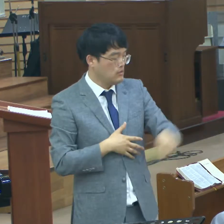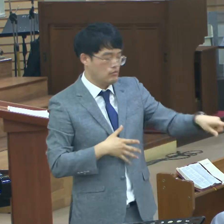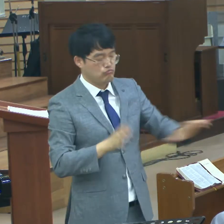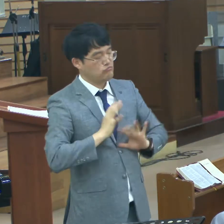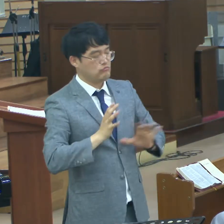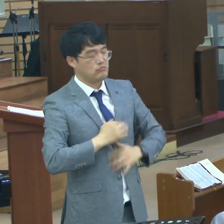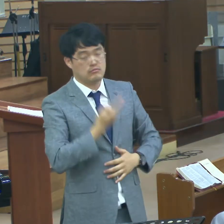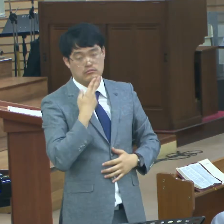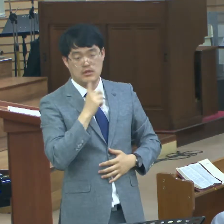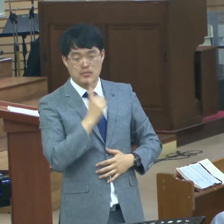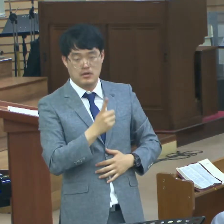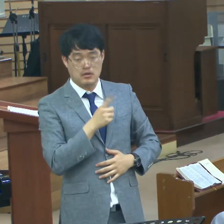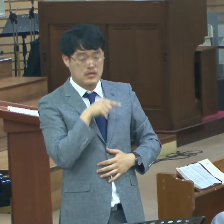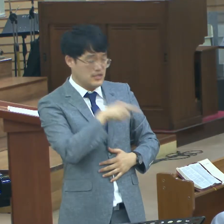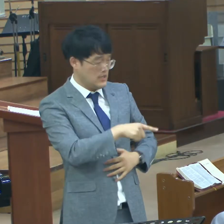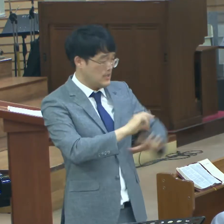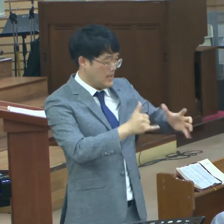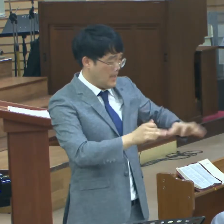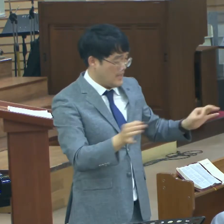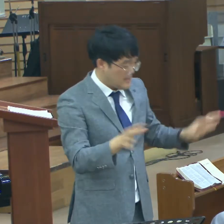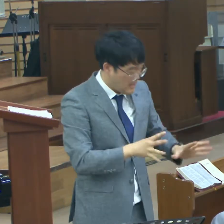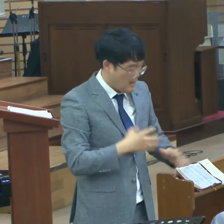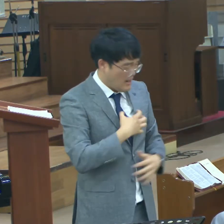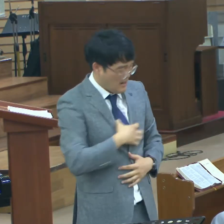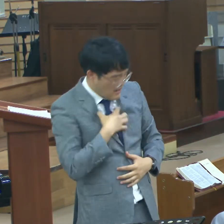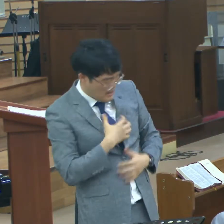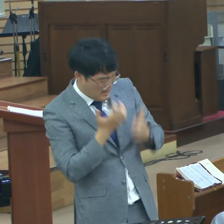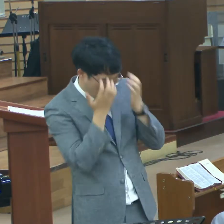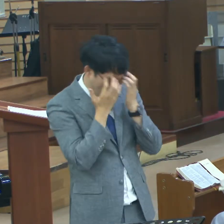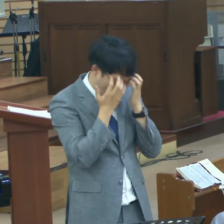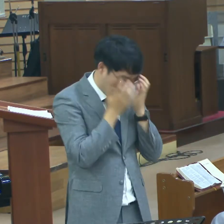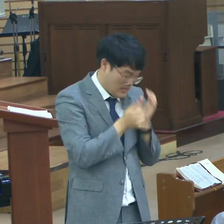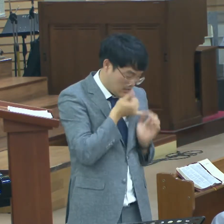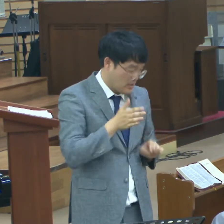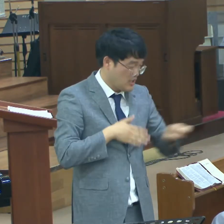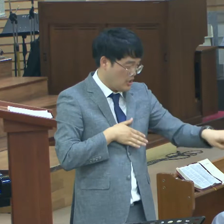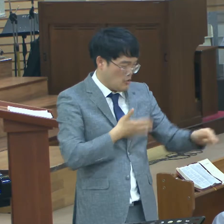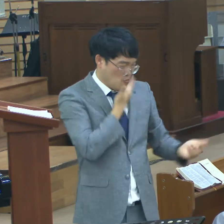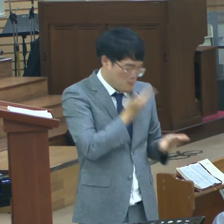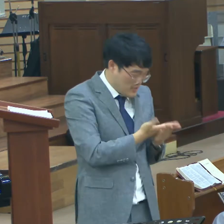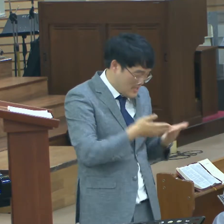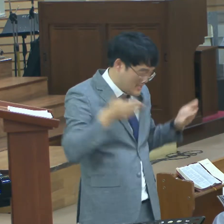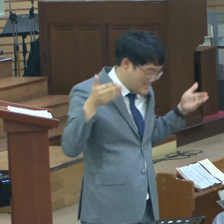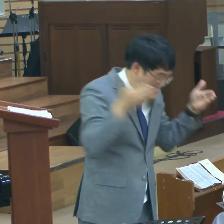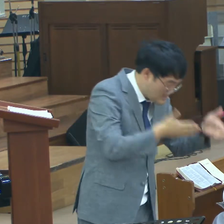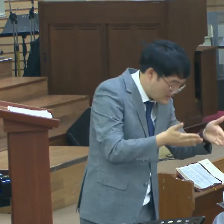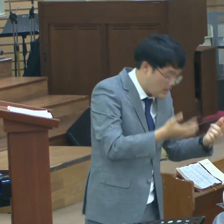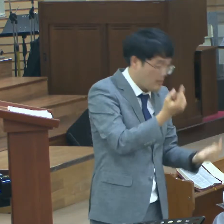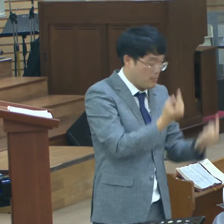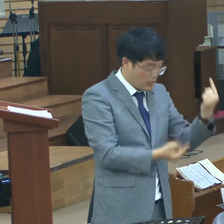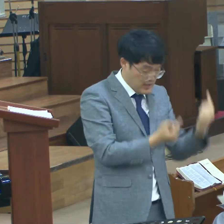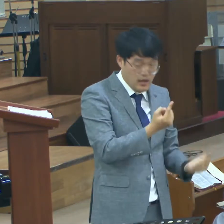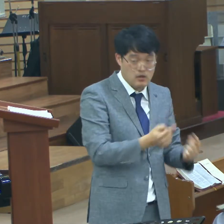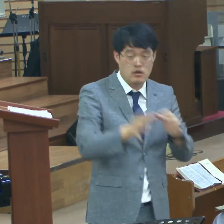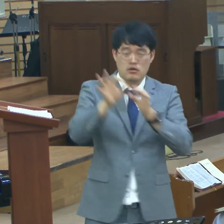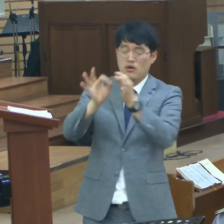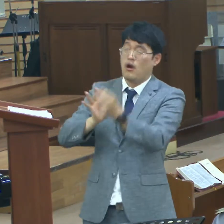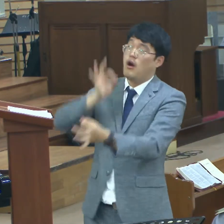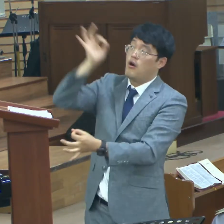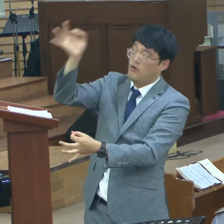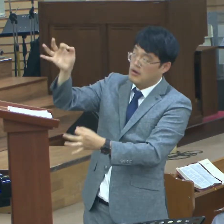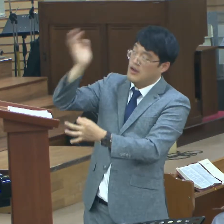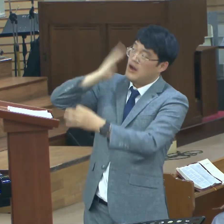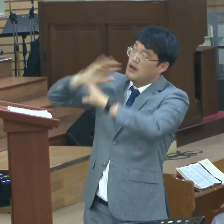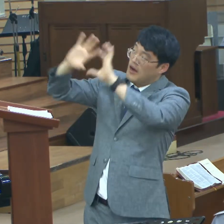이 땅에서의 잠깐 동안을 너무 의미 깊게 너무 소중하게 여기지 않고 이 땅도 중요하지만 영원한 세계를